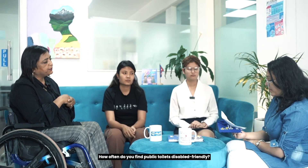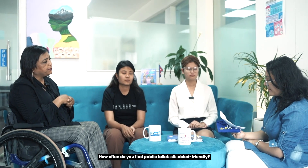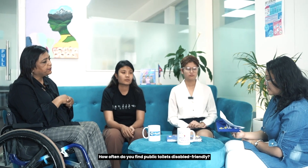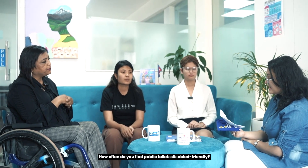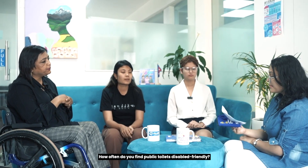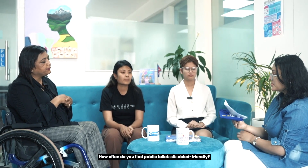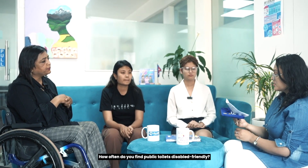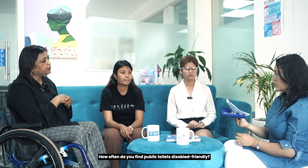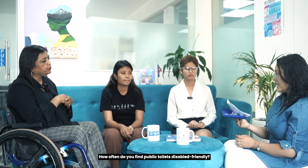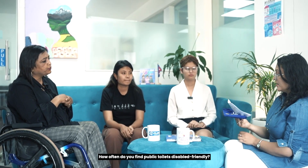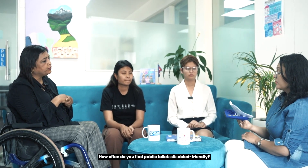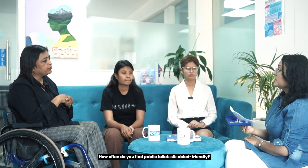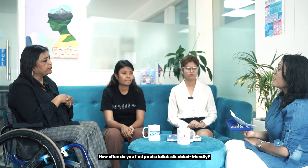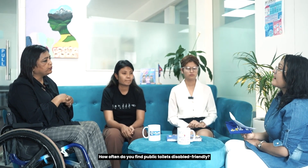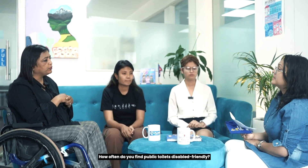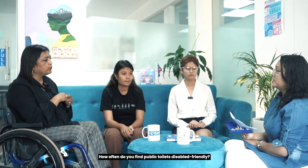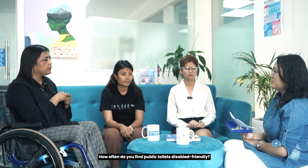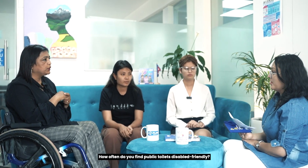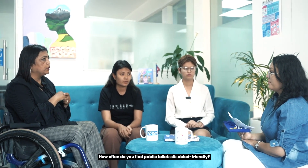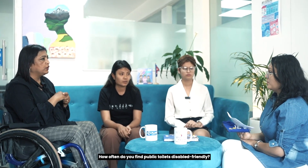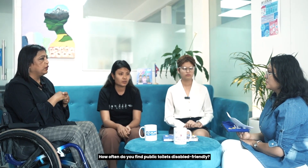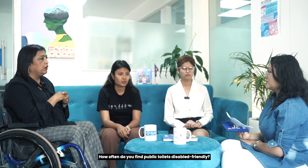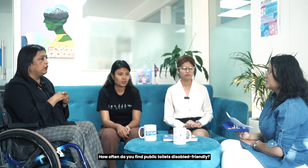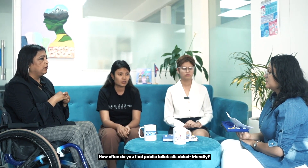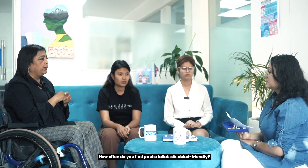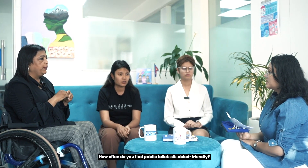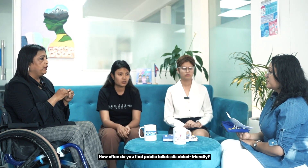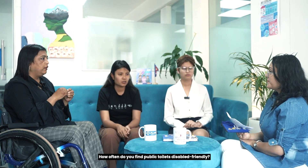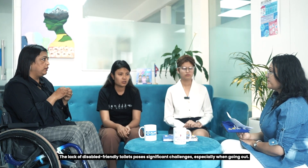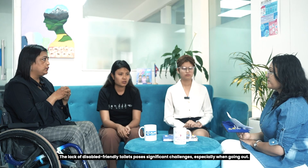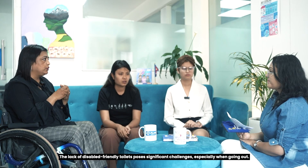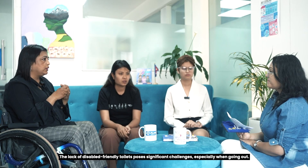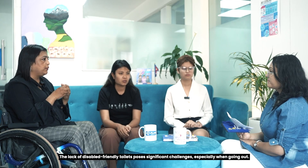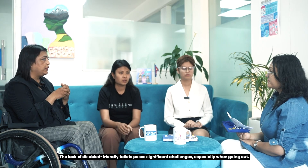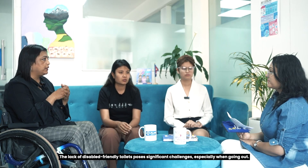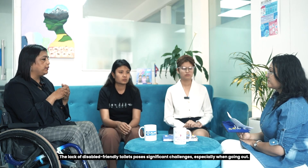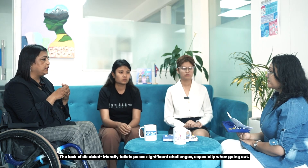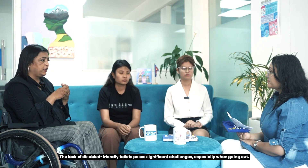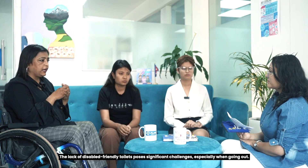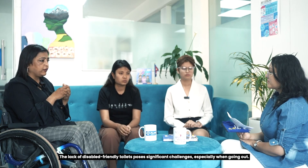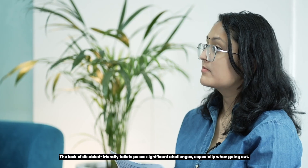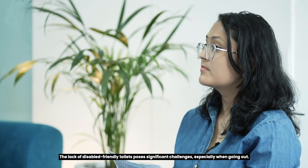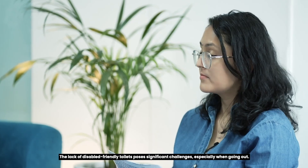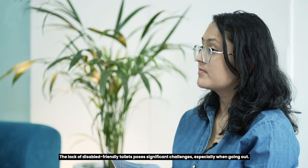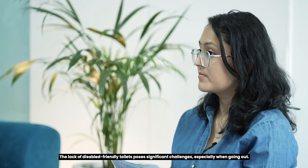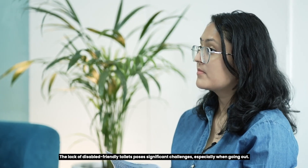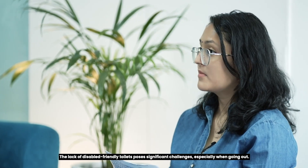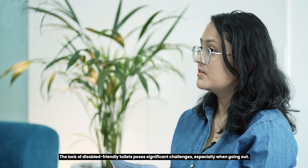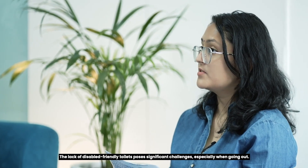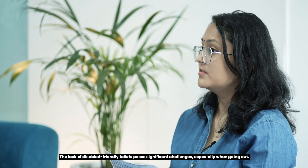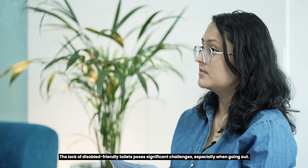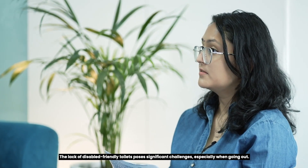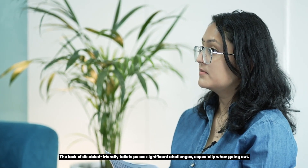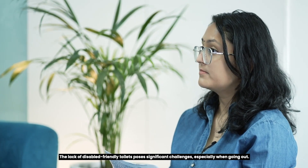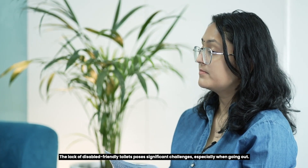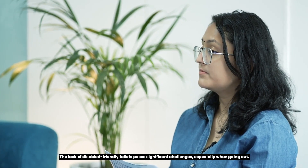महिनावारी भएको बेलामा चाहिँ सार्वजनिक शौचालयहरू कतिको अपाङ्गता मैत्री भएको पाउनुहुन्छ? त्यो त अब एकदमै धेरै गाह्रो कुराहरू नै छ होइन,